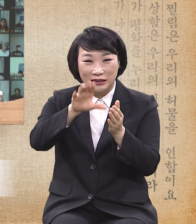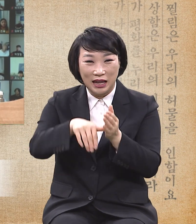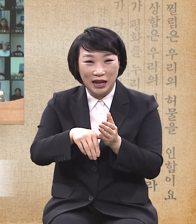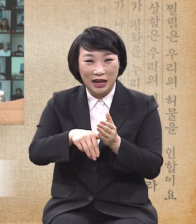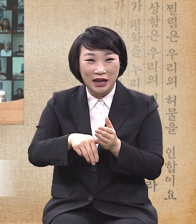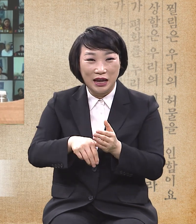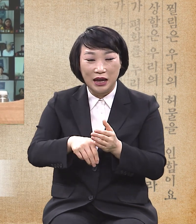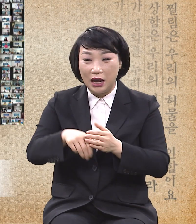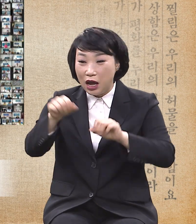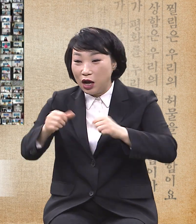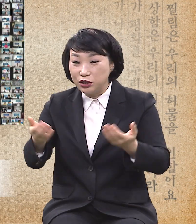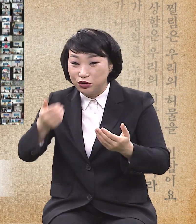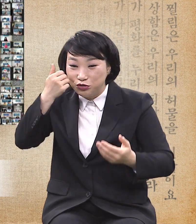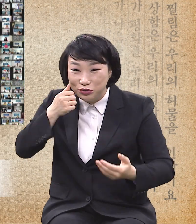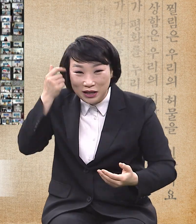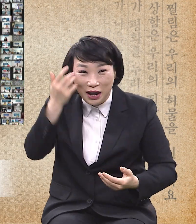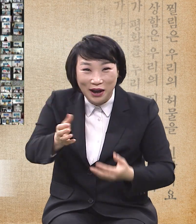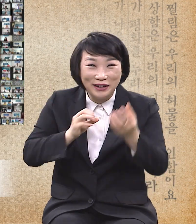주님이